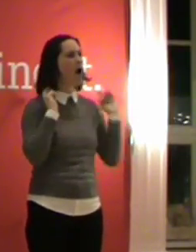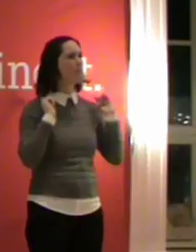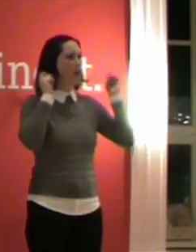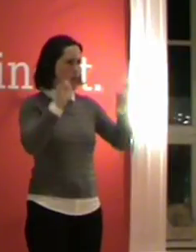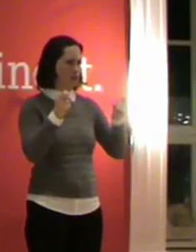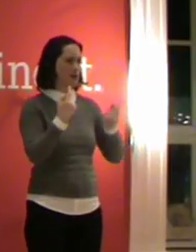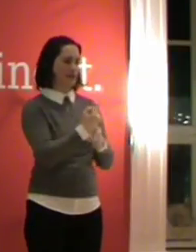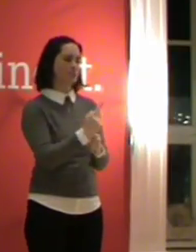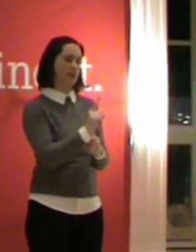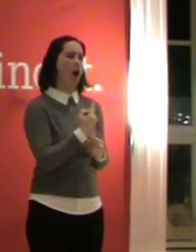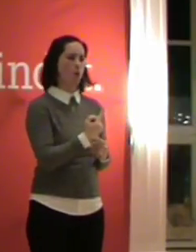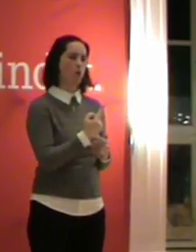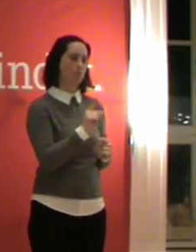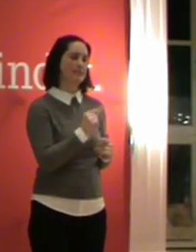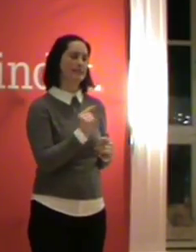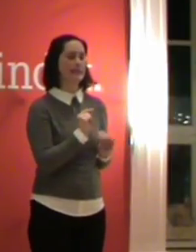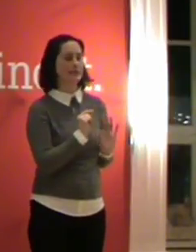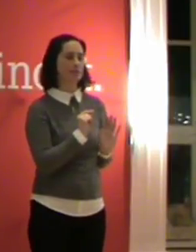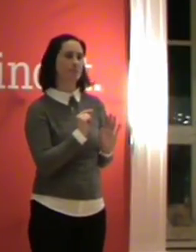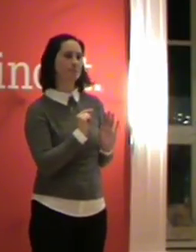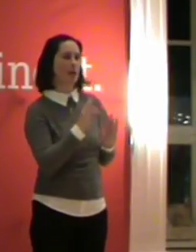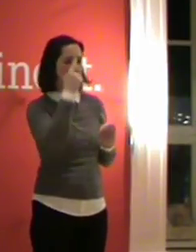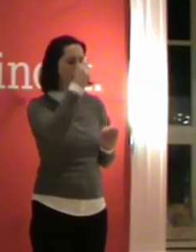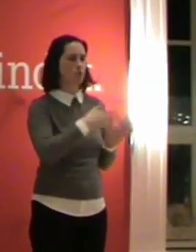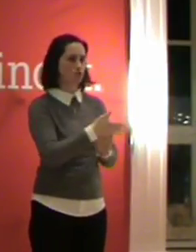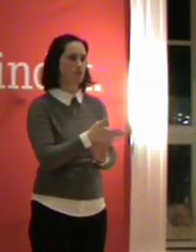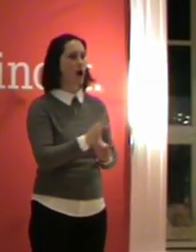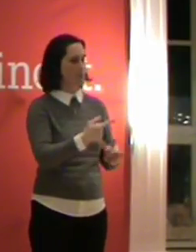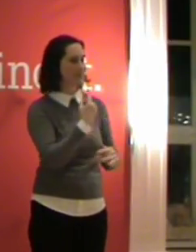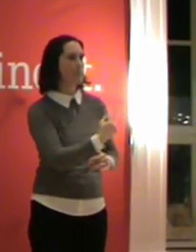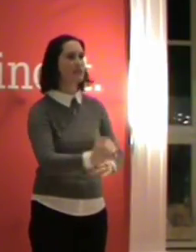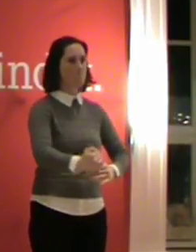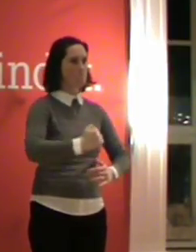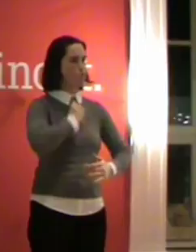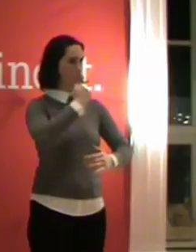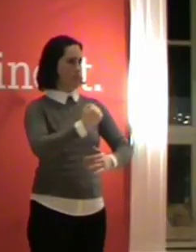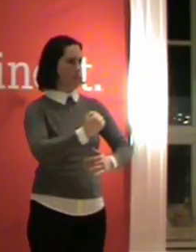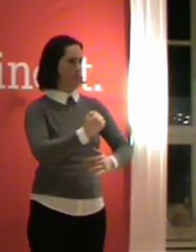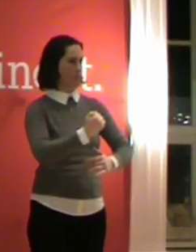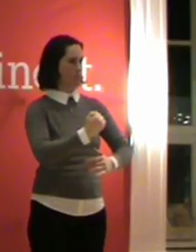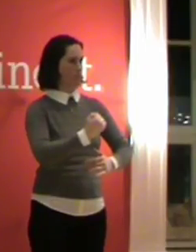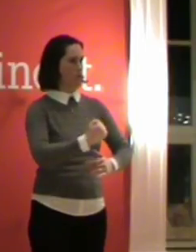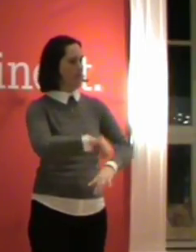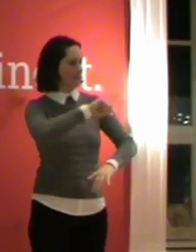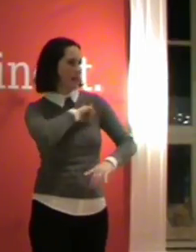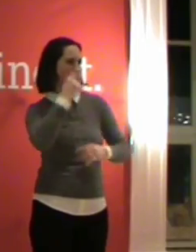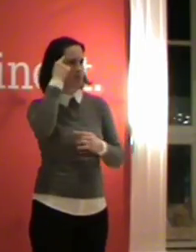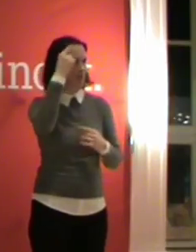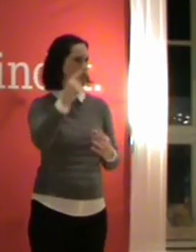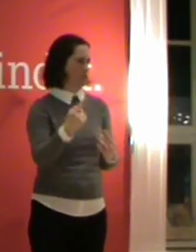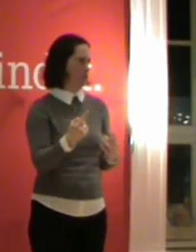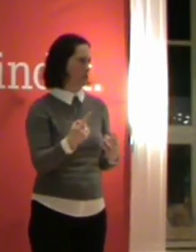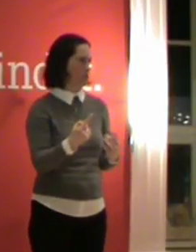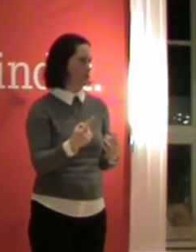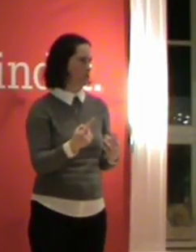davor auch nicht gefeit. Aber eins ist klar, durch Courage und durch Selbstbewusstsein und vor allen